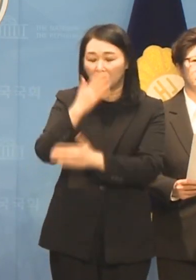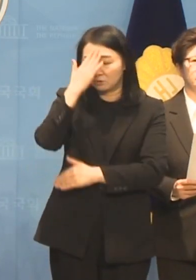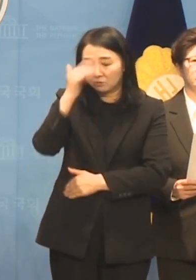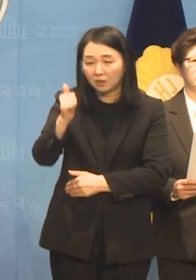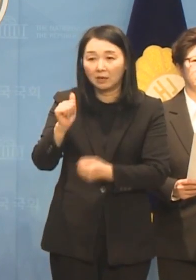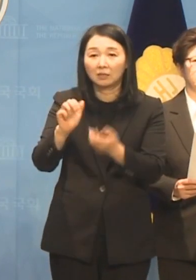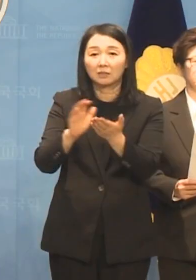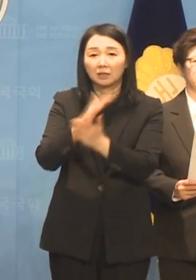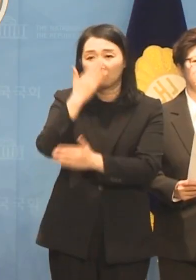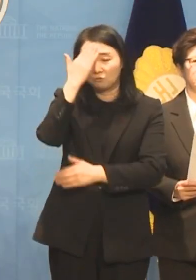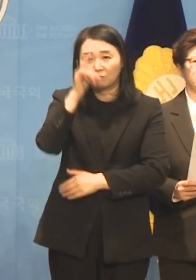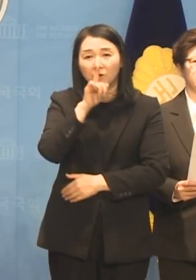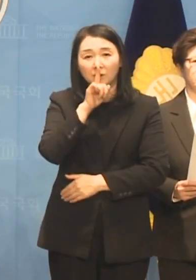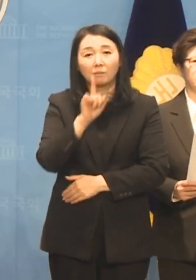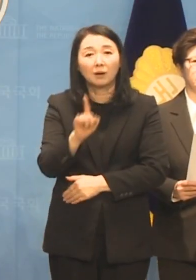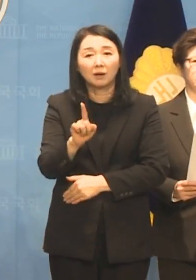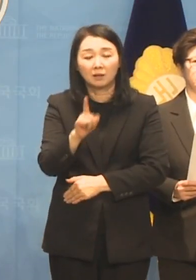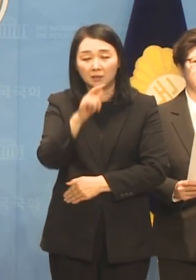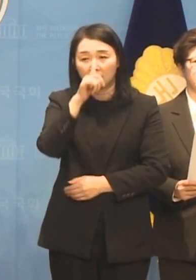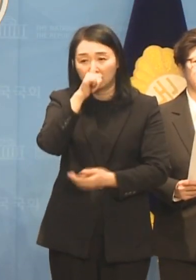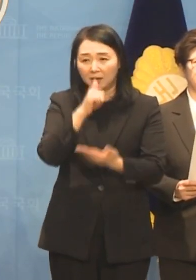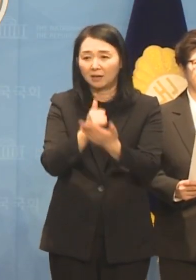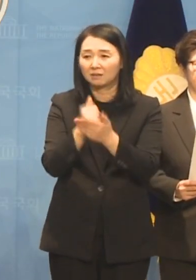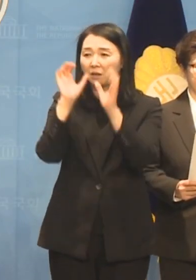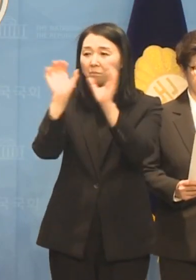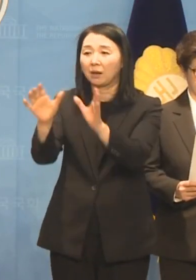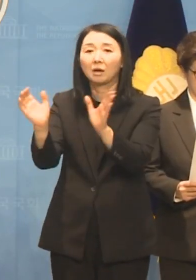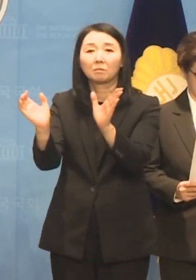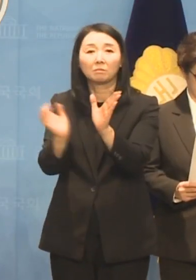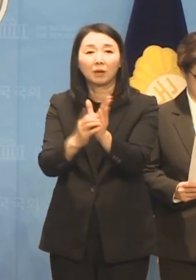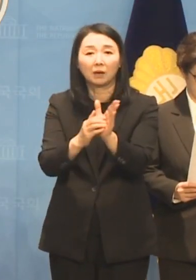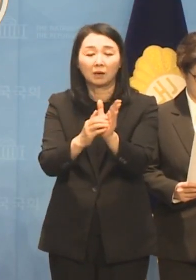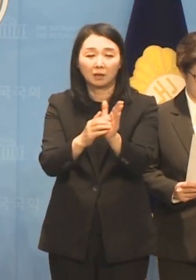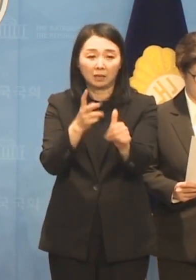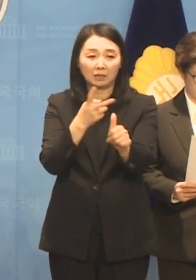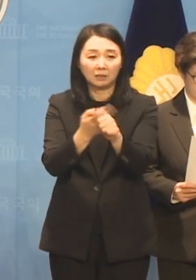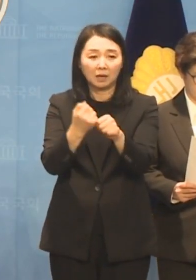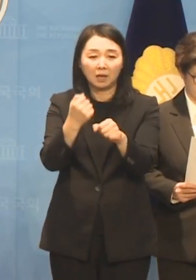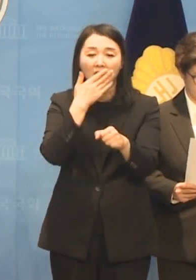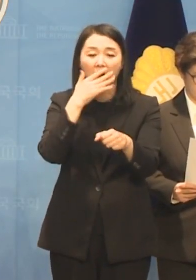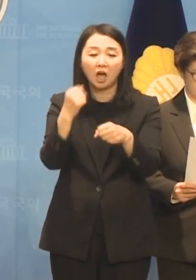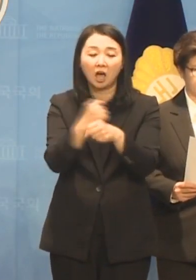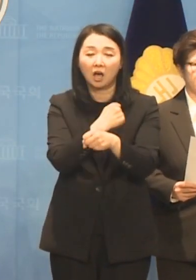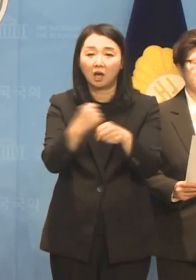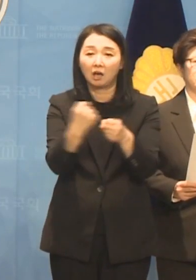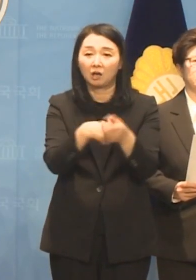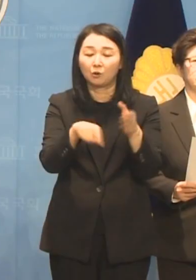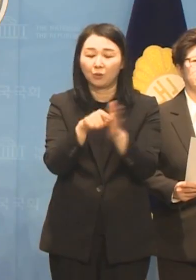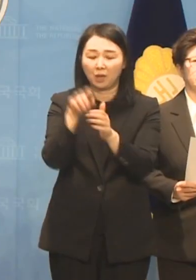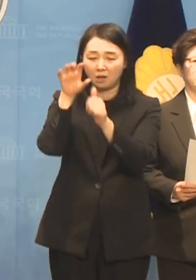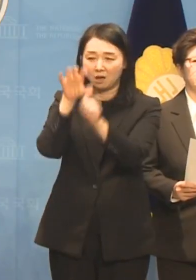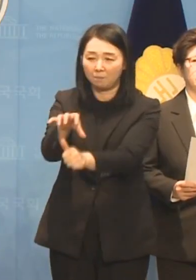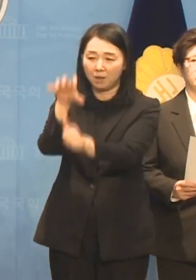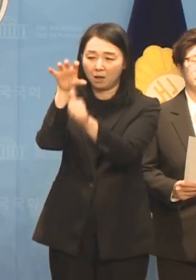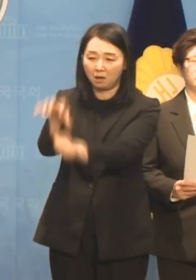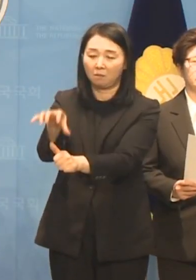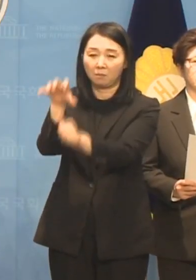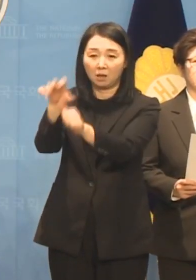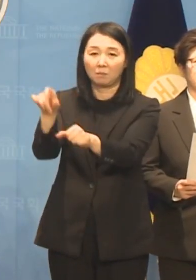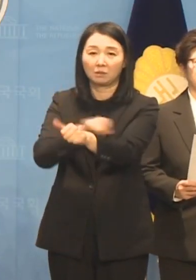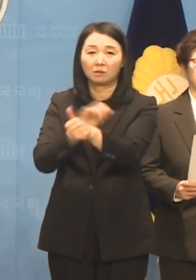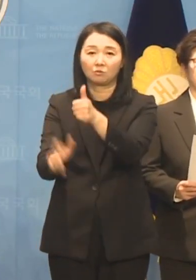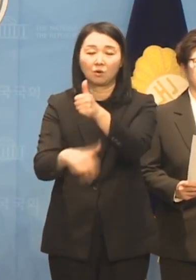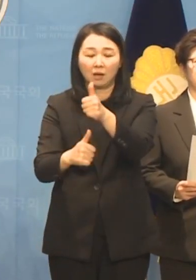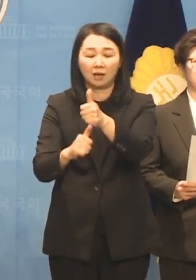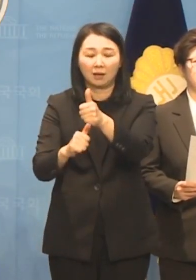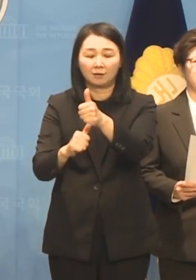내란 우두머리라는 내란죄 프레임, 그리고 탄핵 공작을 위해 전방위적 압박을 가하는 특위가